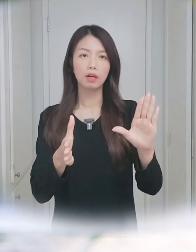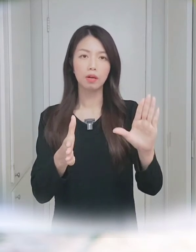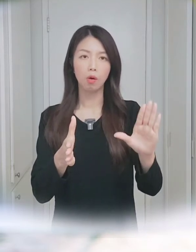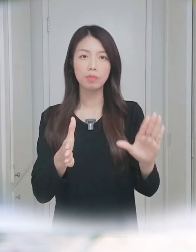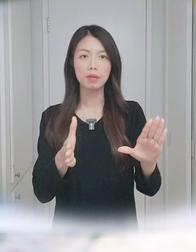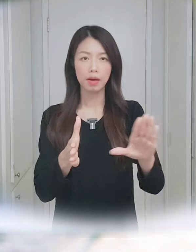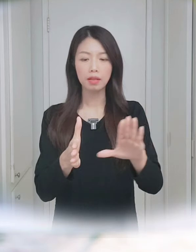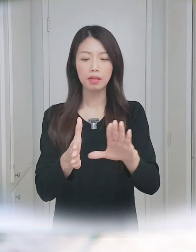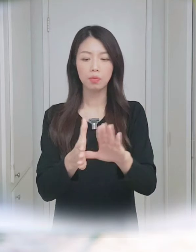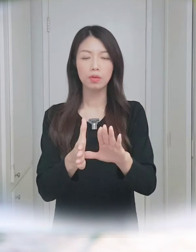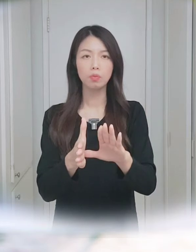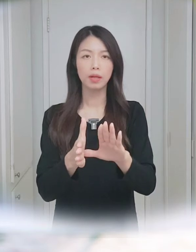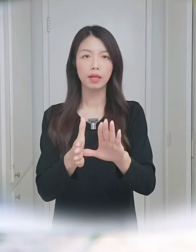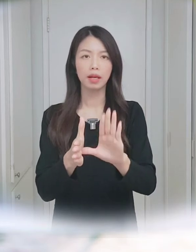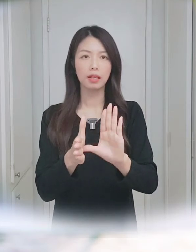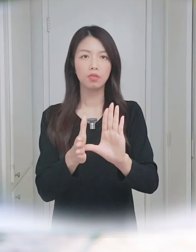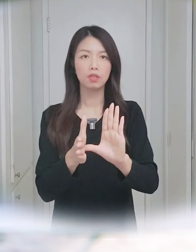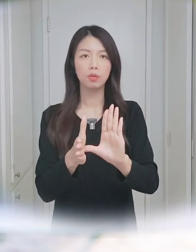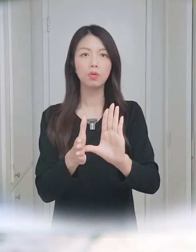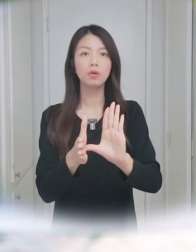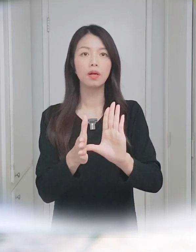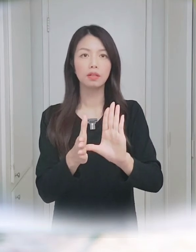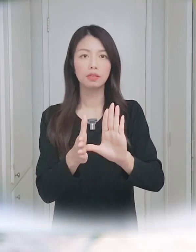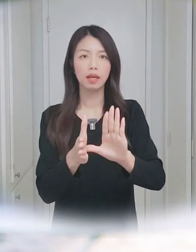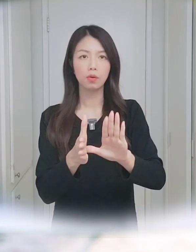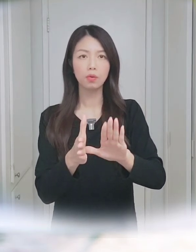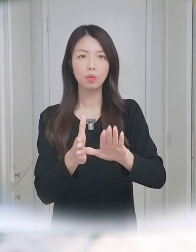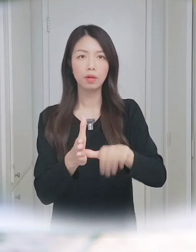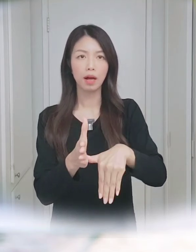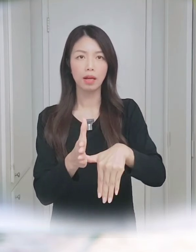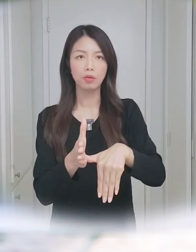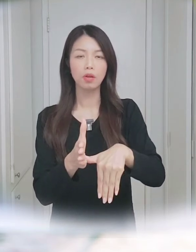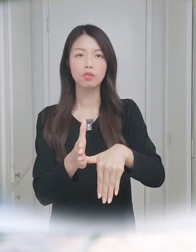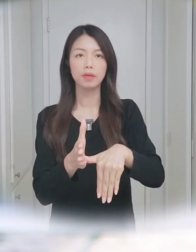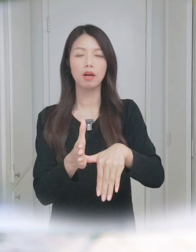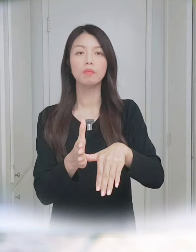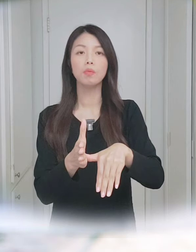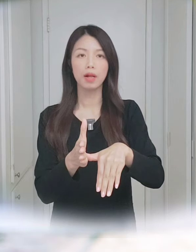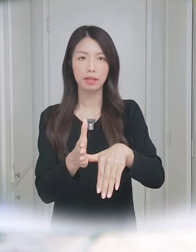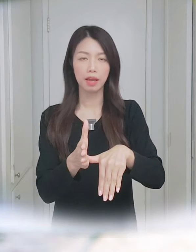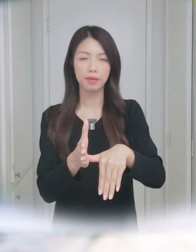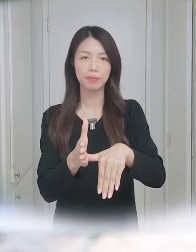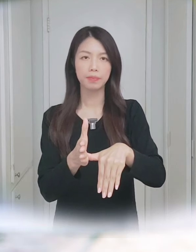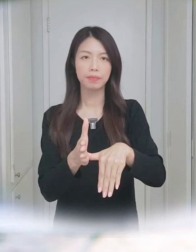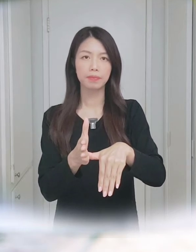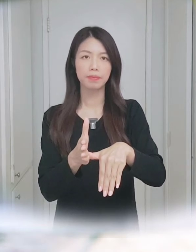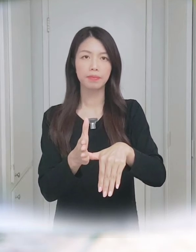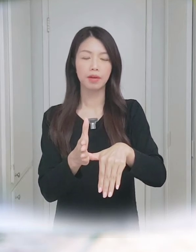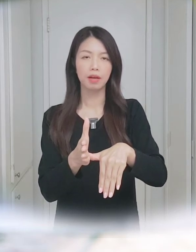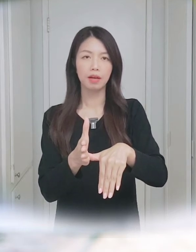손은 엄지만 왼손 바닥에 닿게 해주시고 그대로 손을 아래로 내려주시면 돼요. 뭐뭐 할 때.